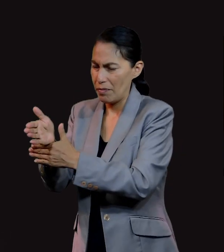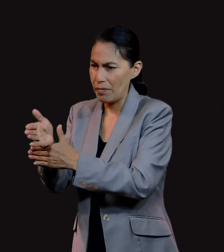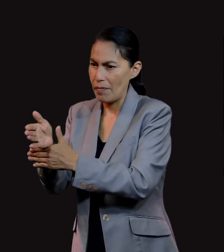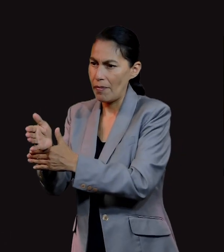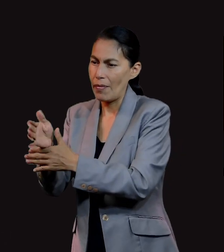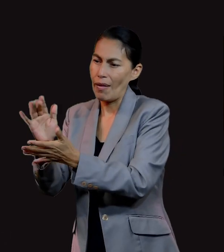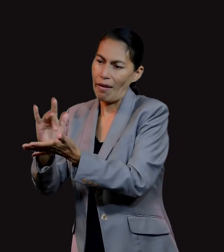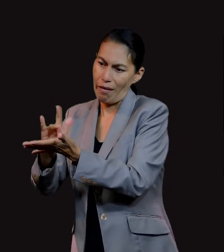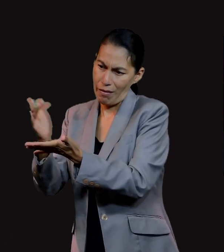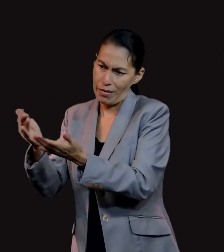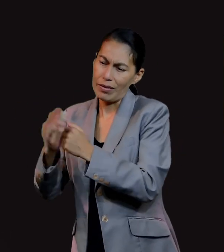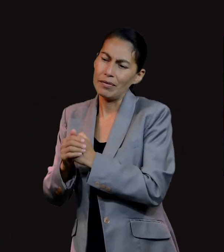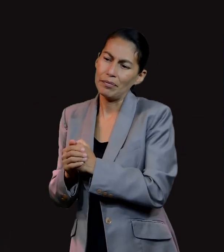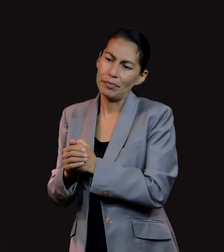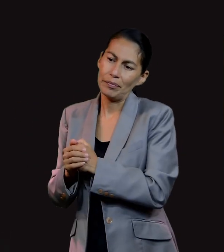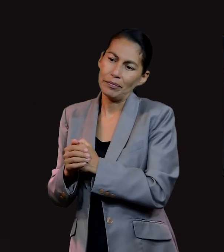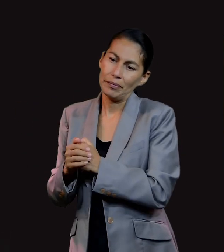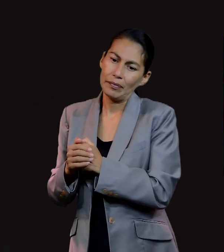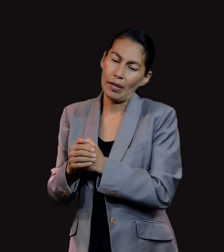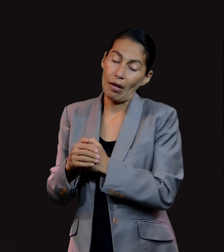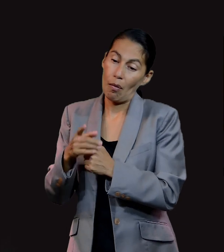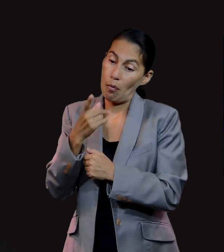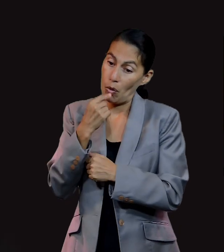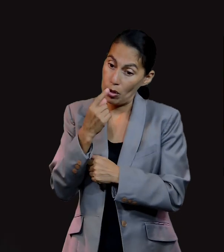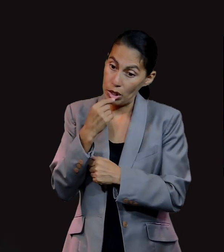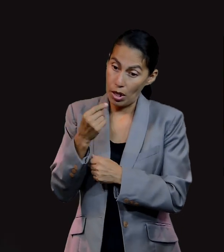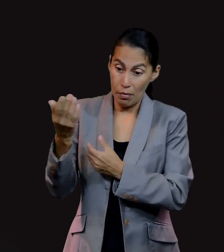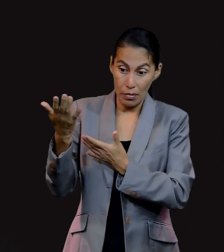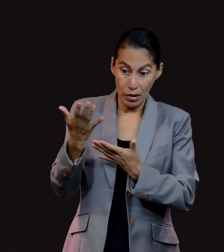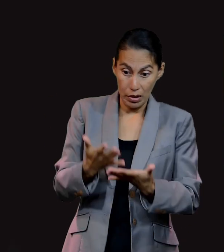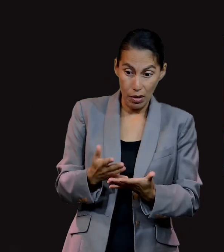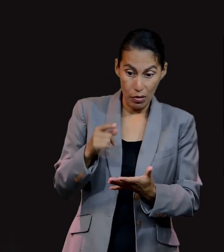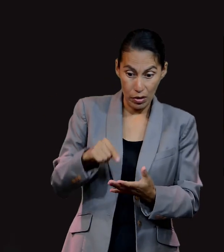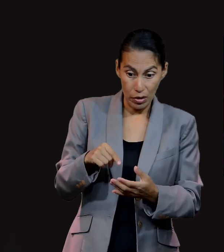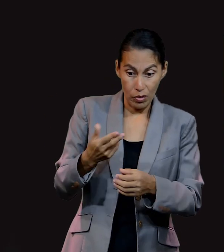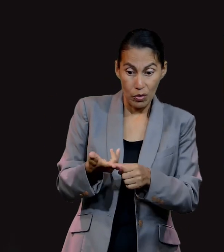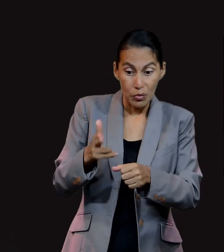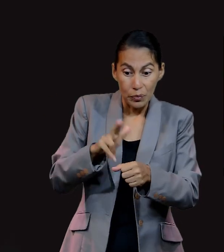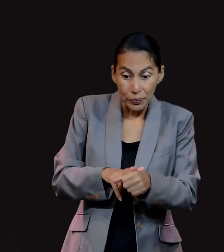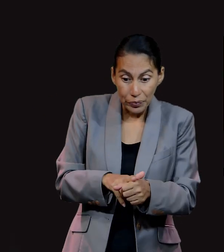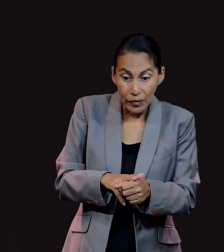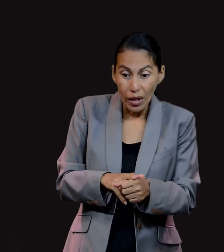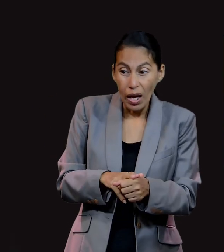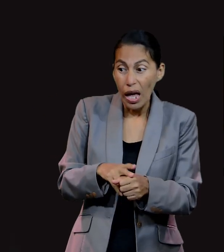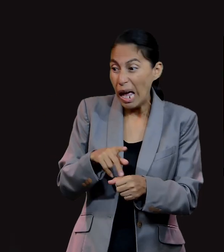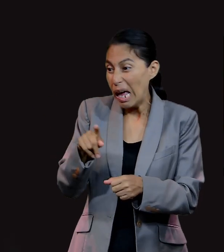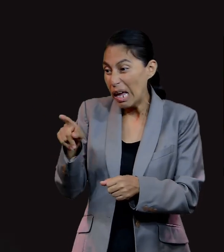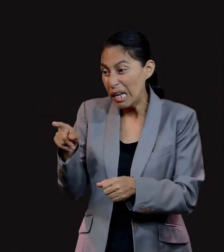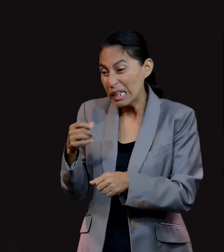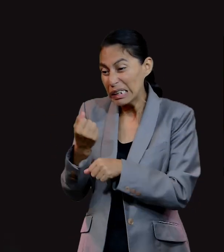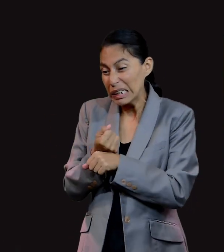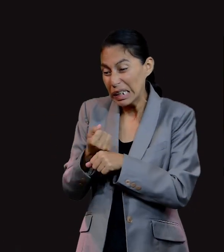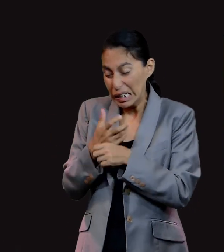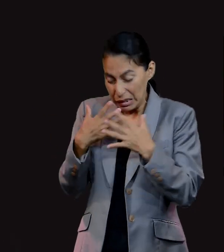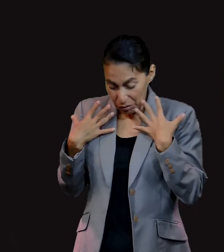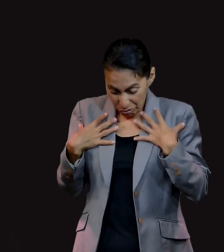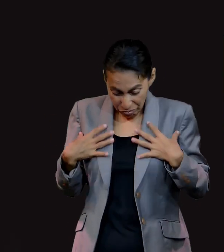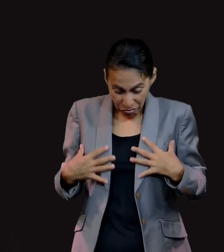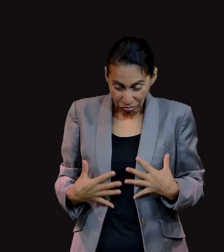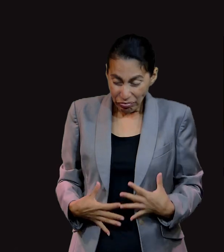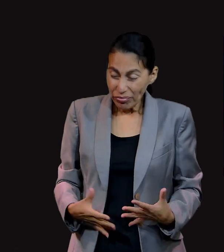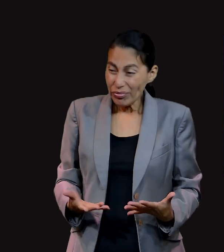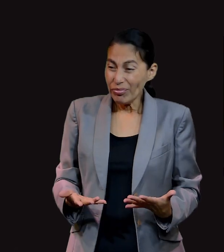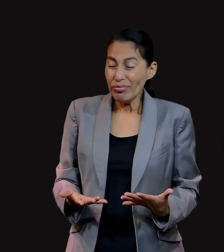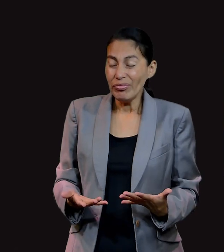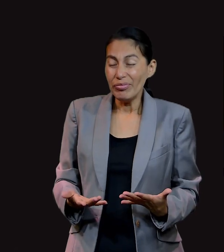me fui a la policía a darle la gracia porque yo dije la policía me trajo aquí a la al